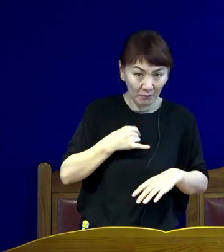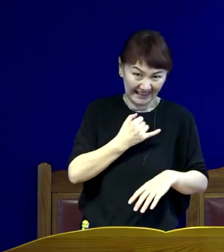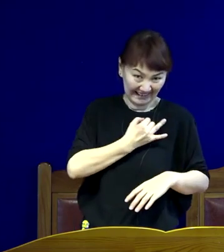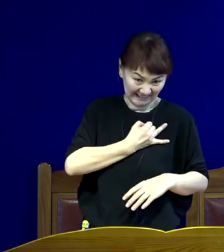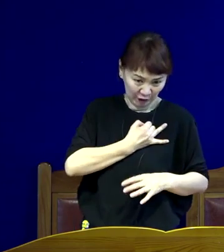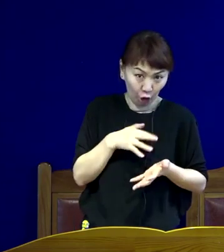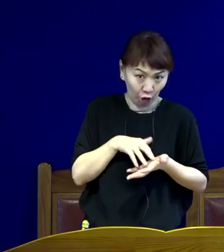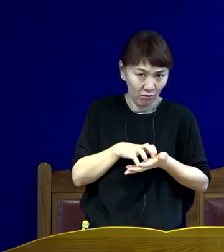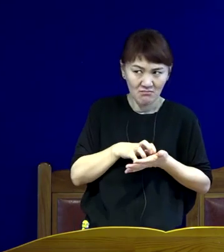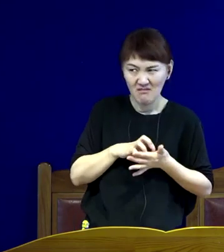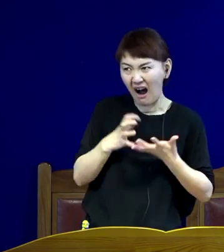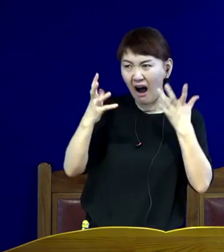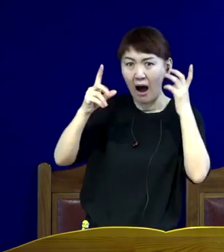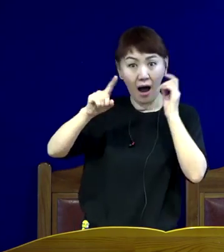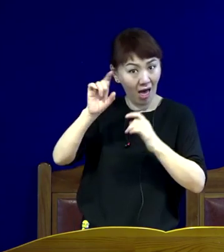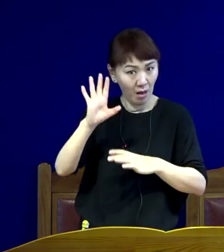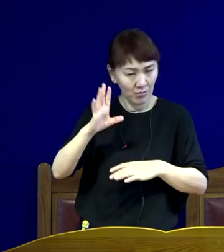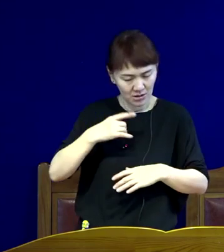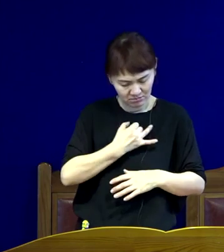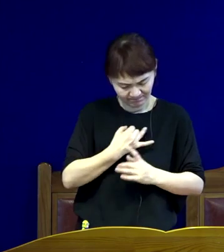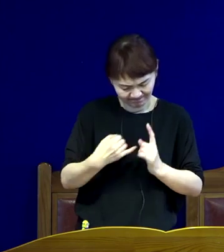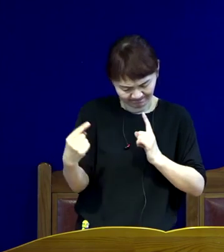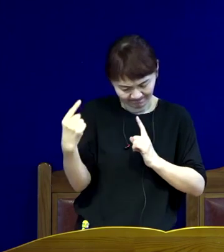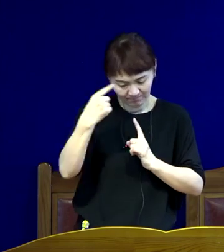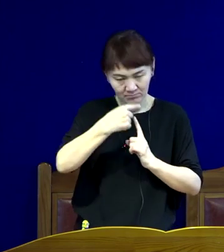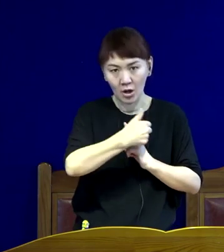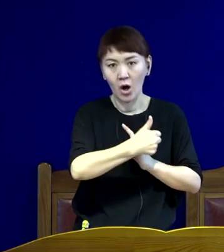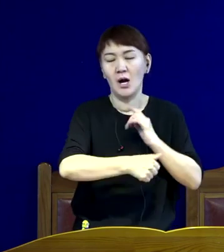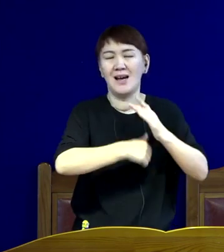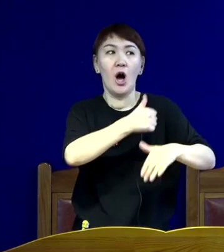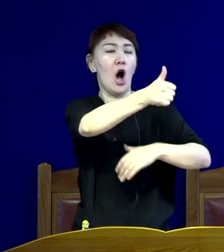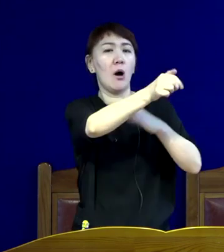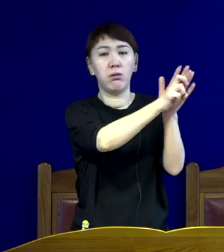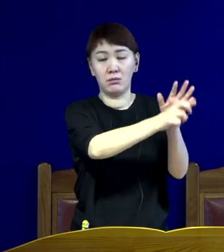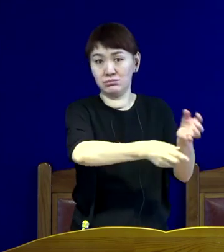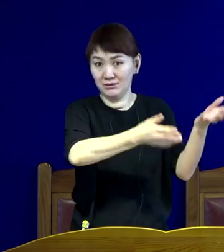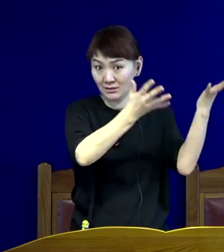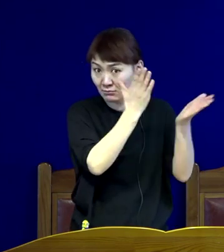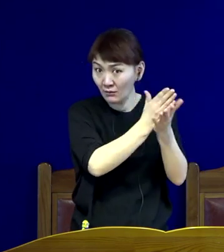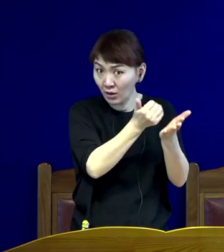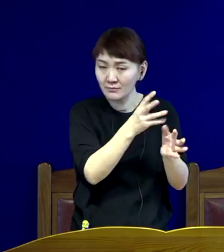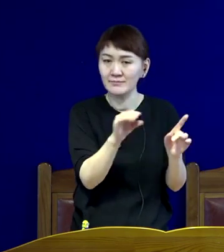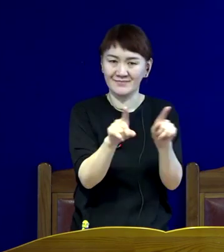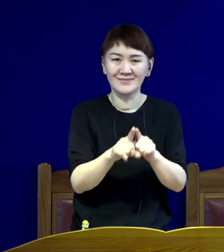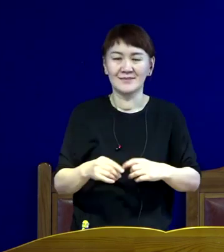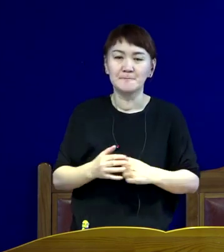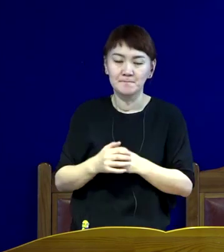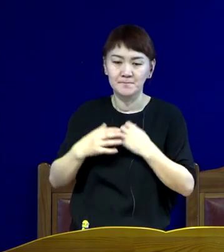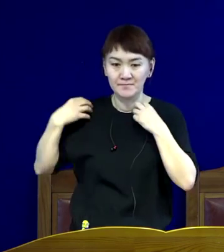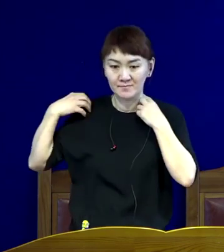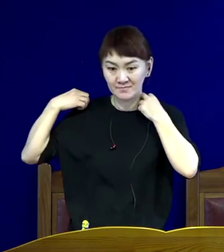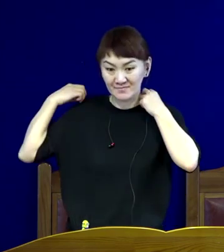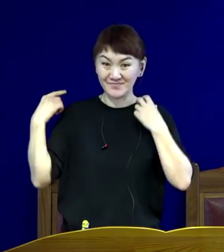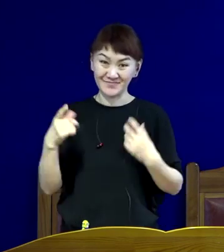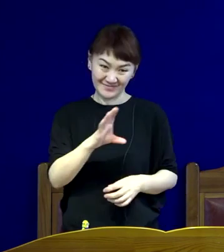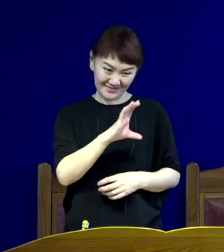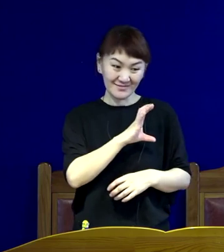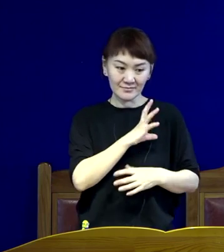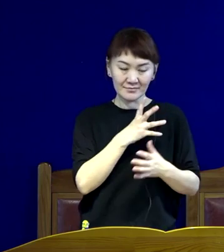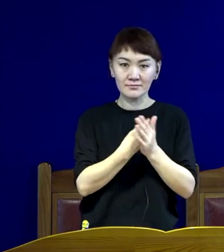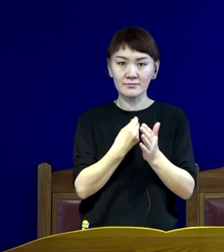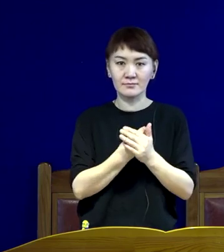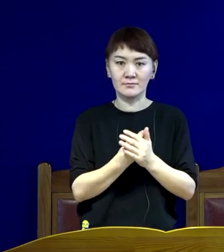ир хүн сайхан байх үедээ, хайртай байх үедээ 100% боловч сэтгэл санаа нь тийм биш,